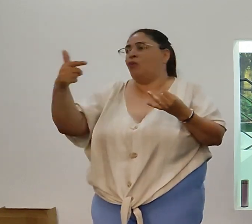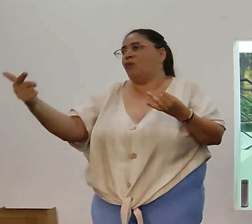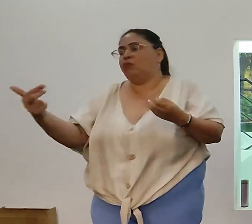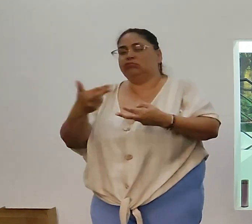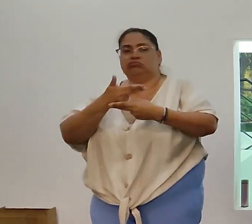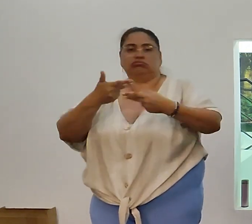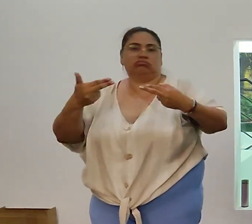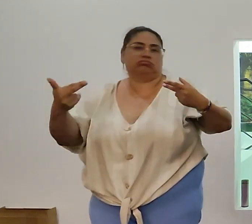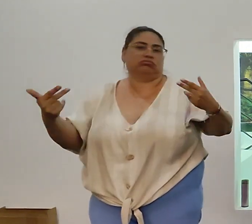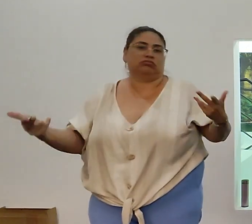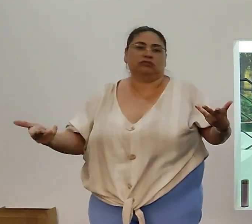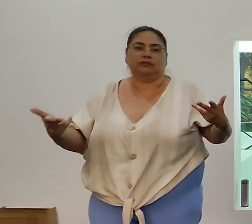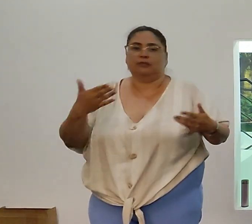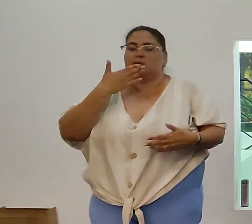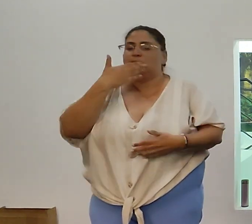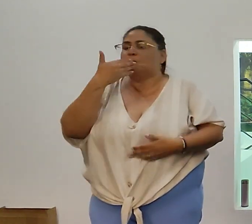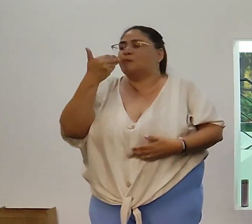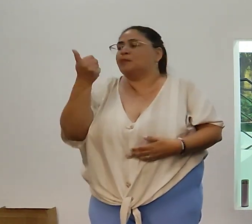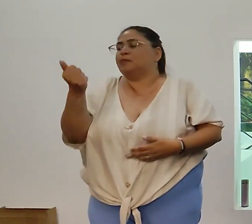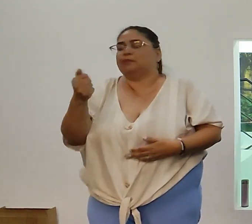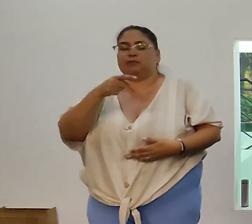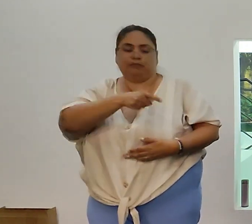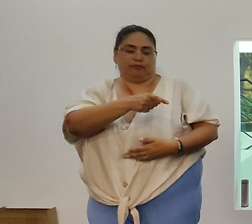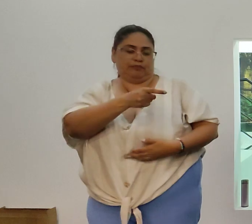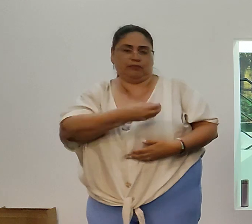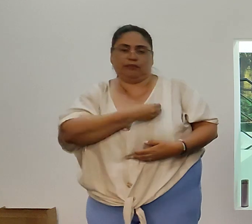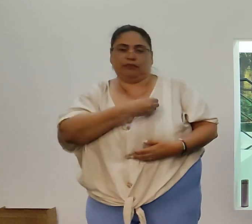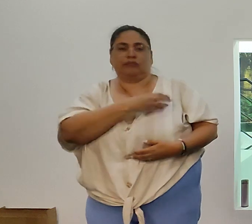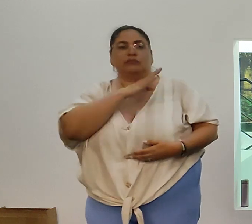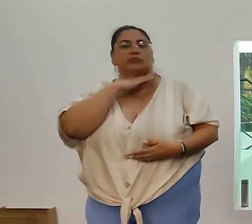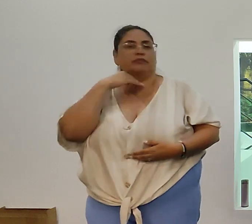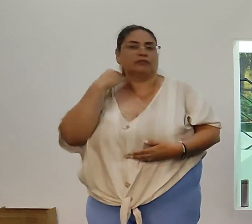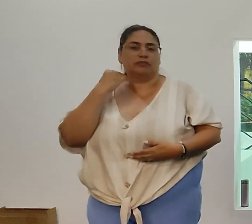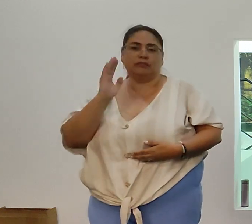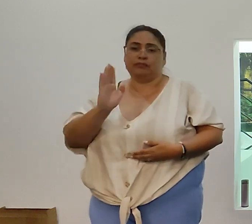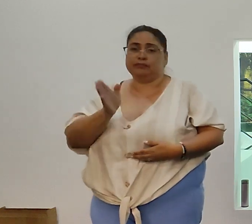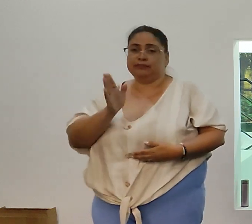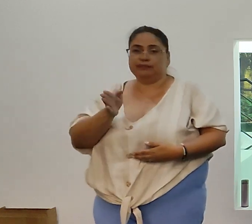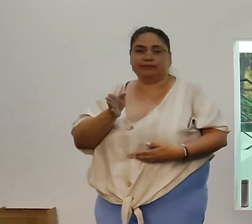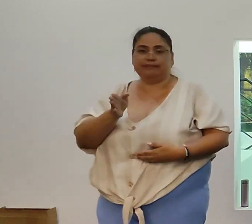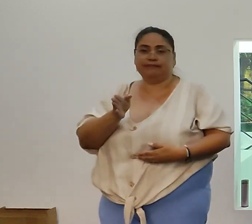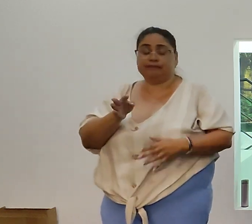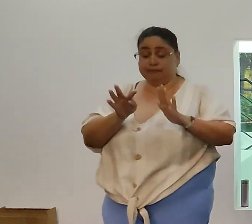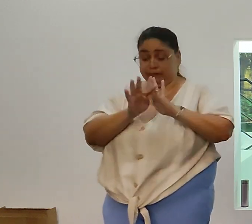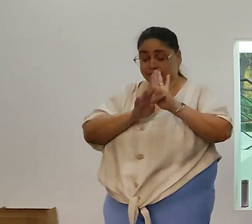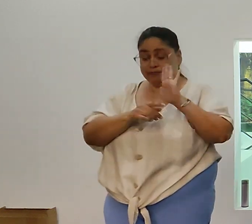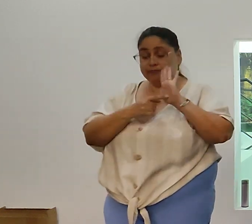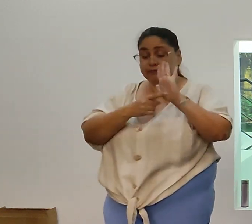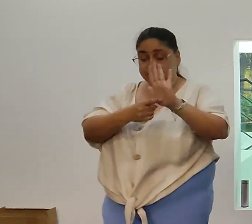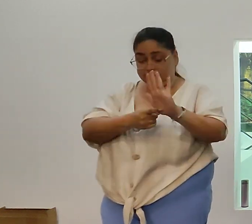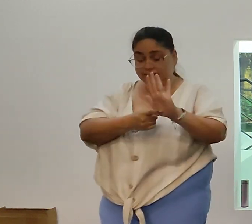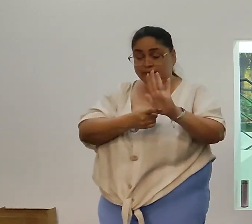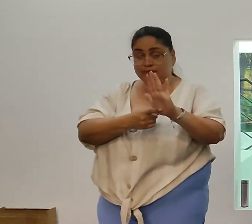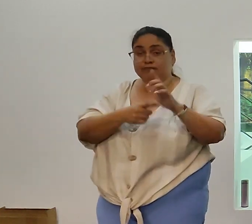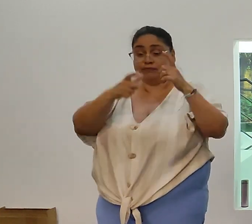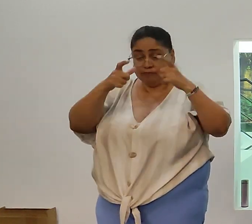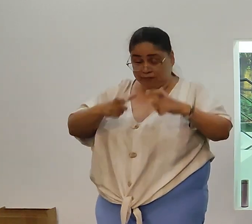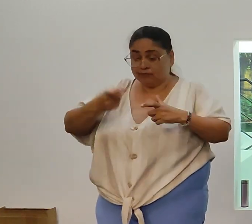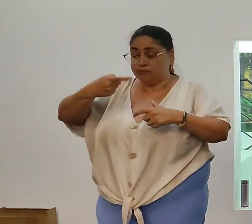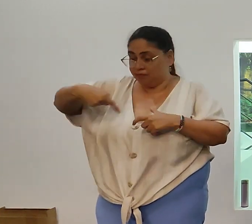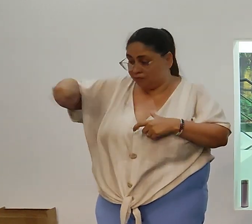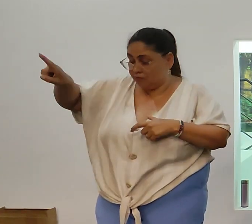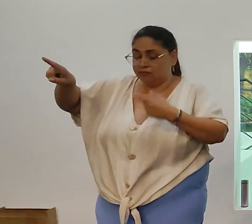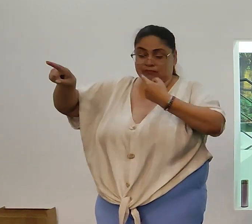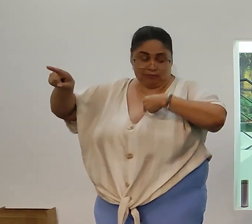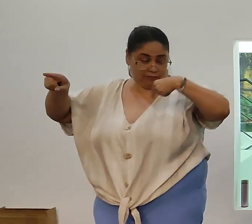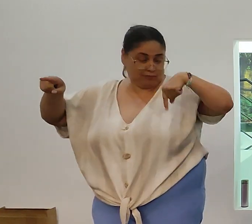mecanismo para melhorar a situação daquele que se foi. O texto diz que onde nós estamos, onde